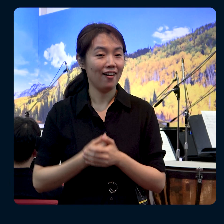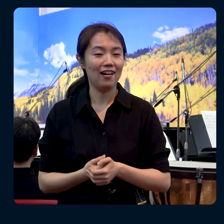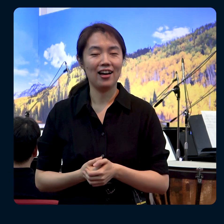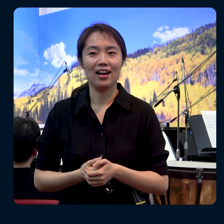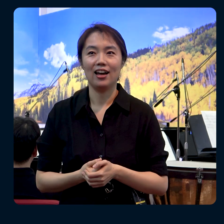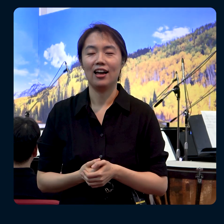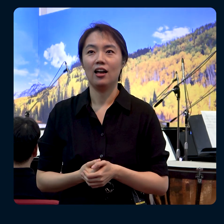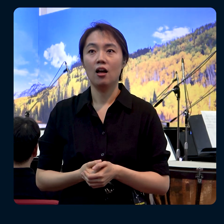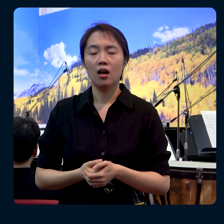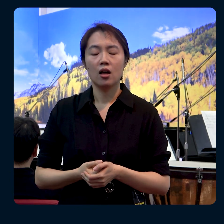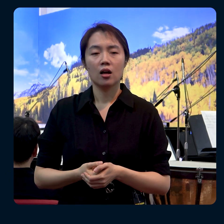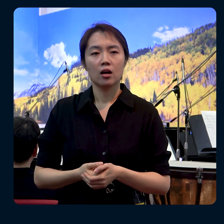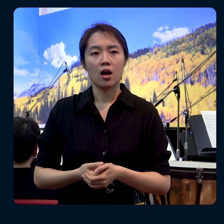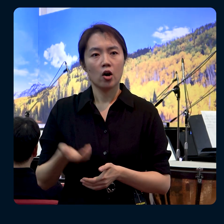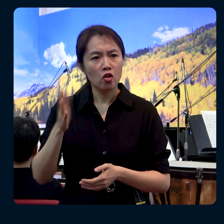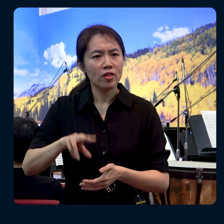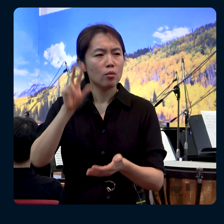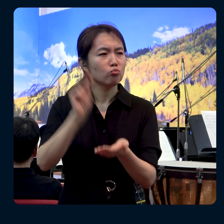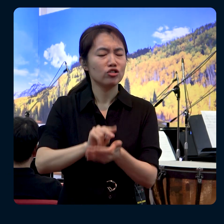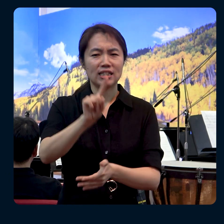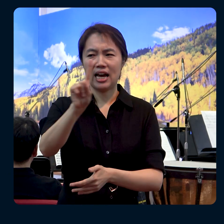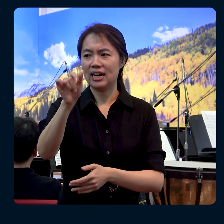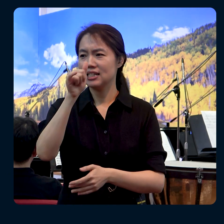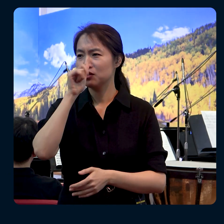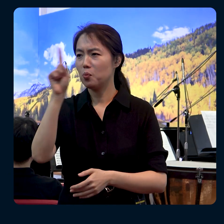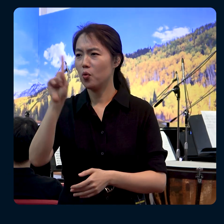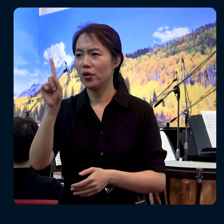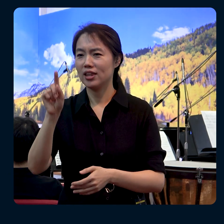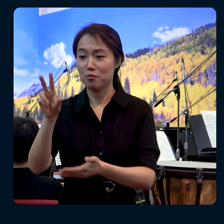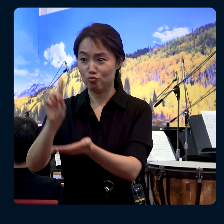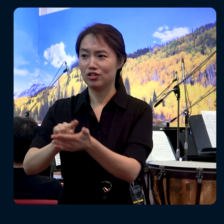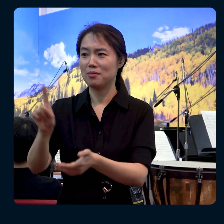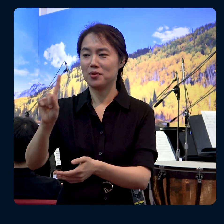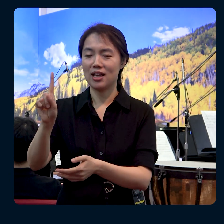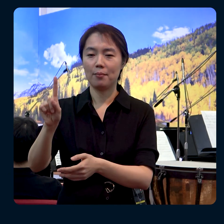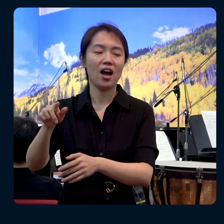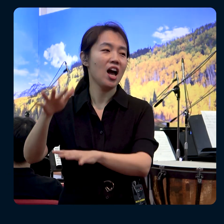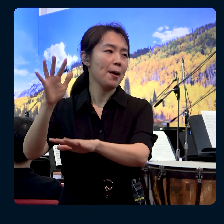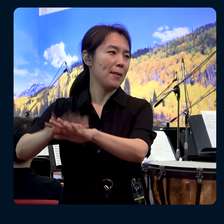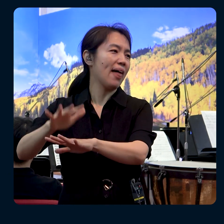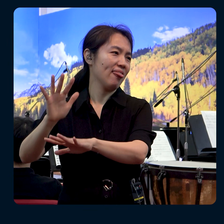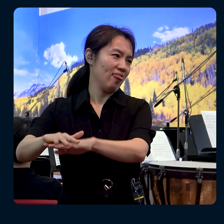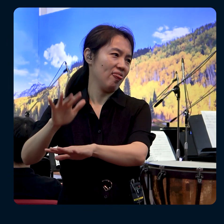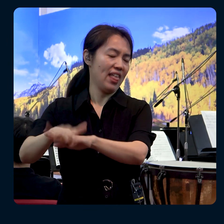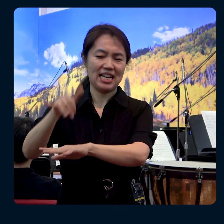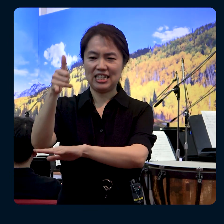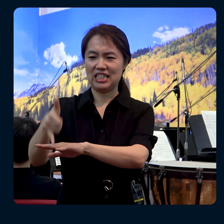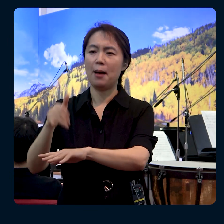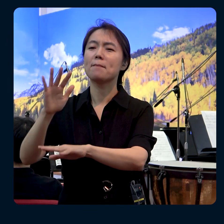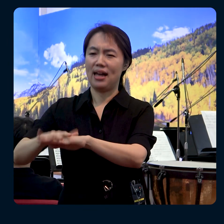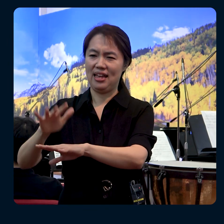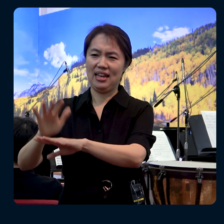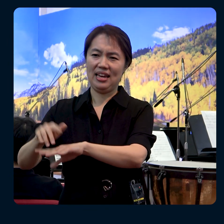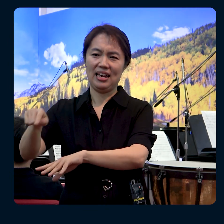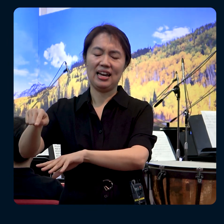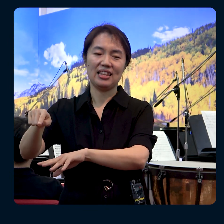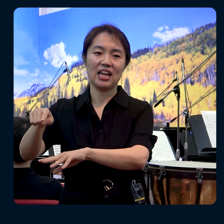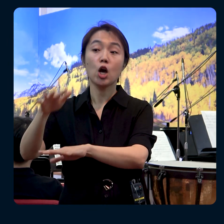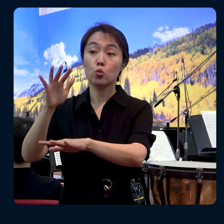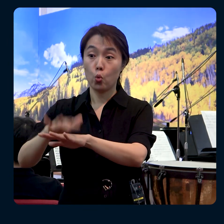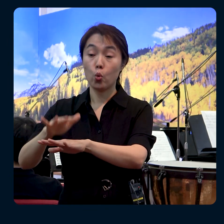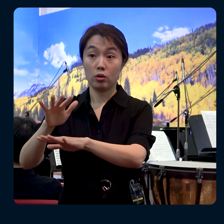있는. 그런데 한 가지 문제가 있었어요. 뭐냐면 그 땅은 농경지였습니다. 농경지. 그러다